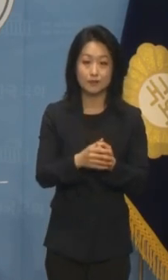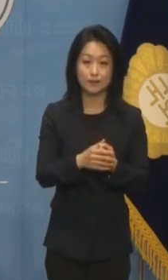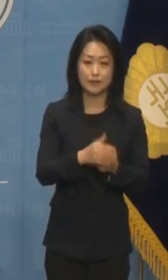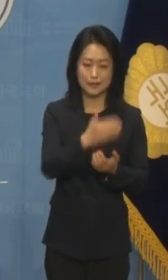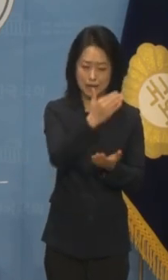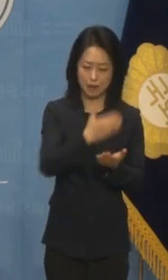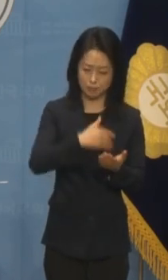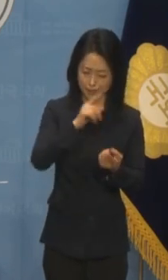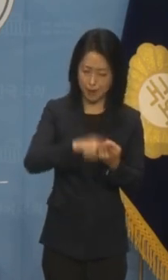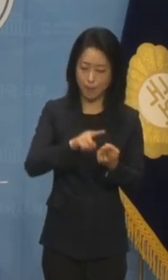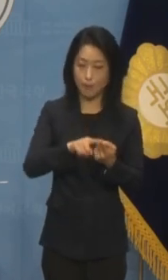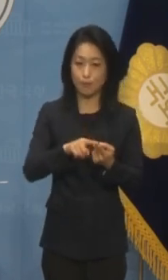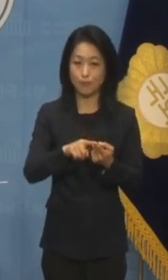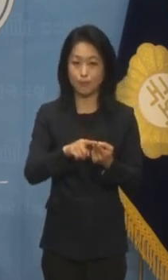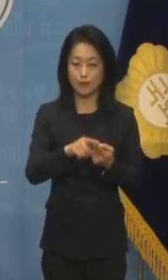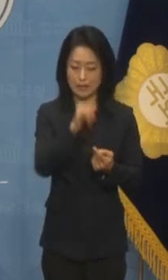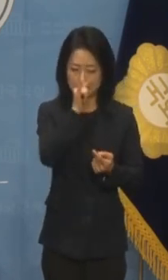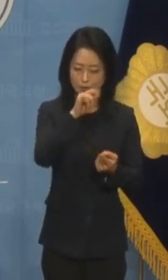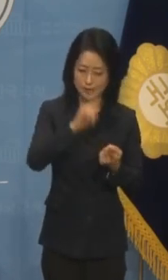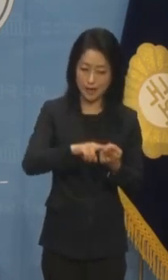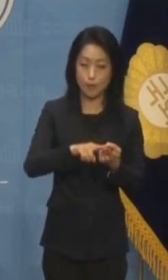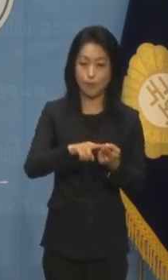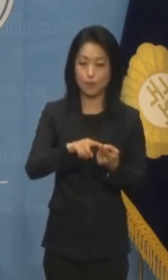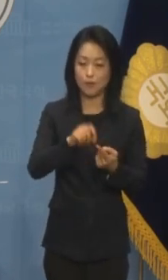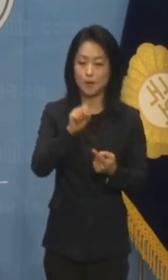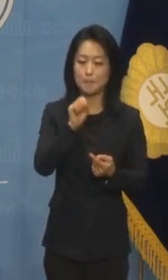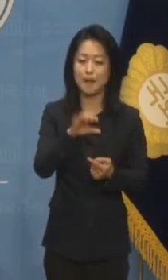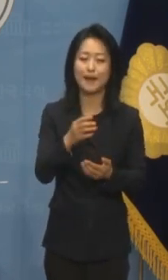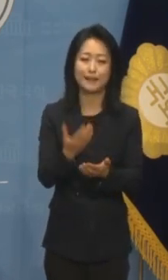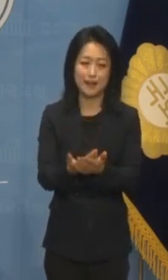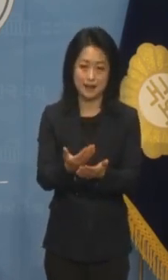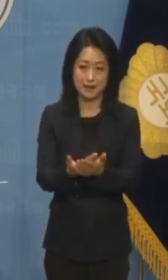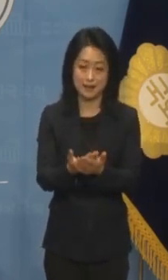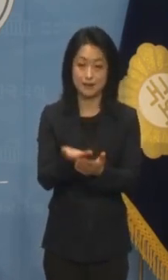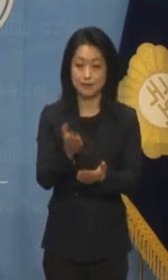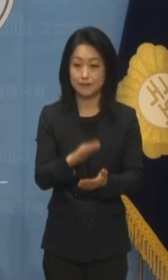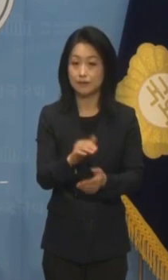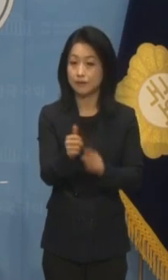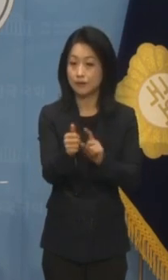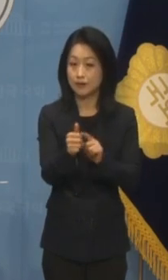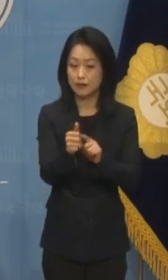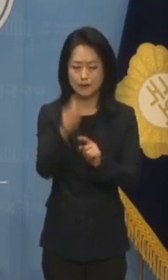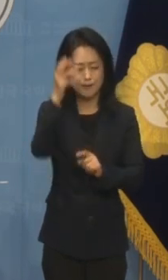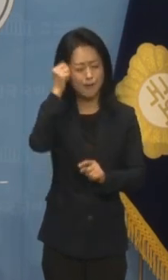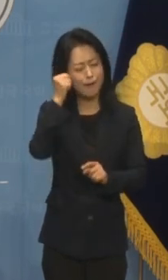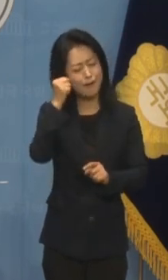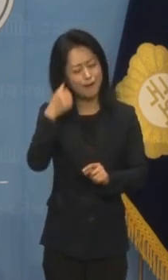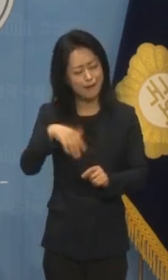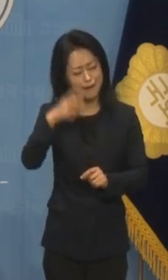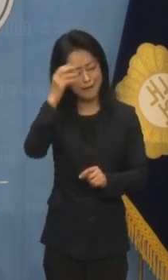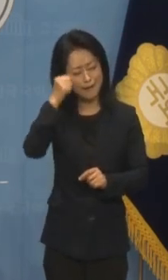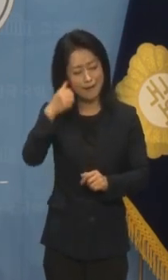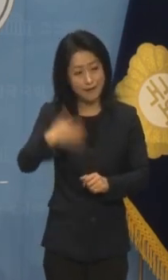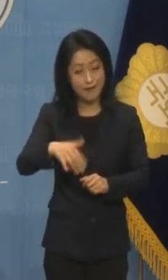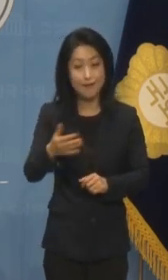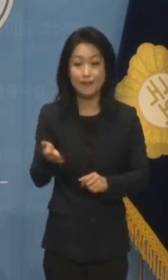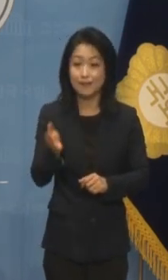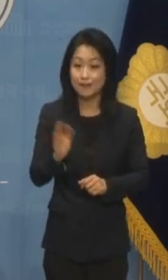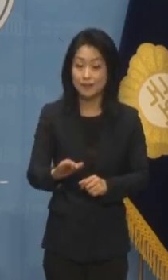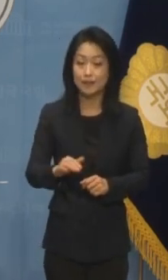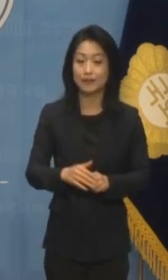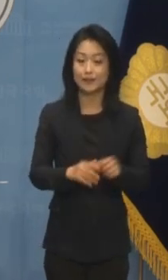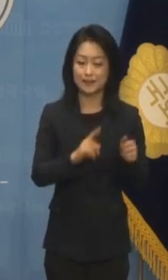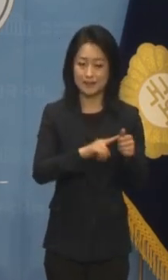얘기를 반복적으로 합니다. 이재명 대표가. 다만 김모 씨가 기억이 나지 않는다고 얘기를 하는데도